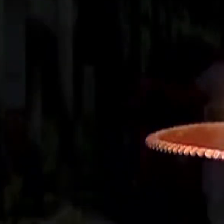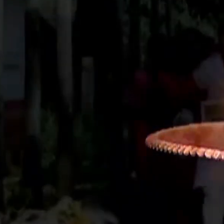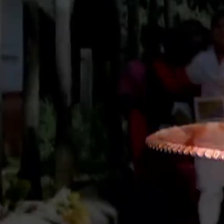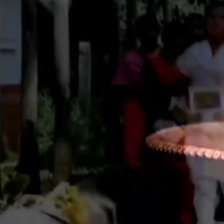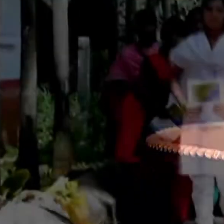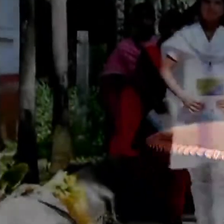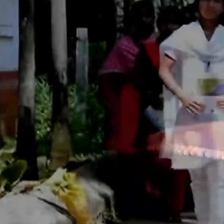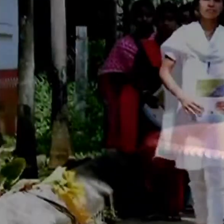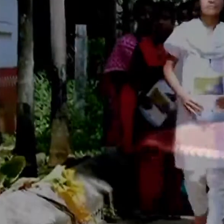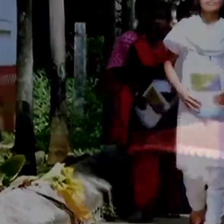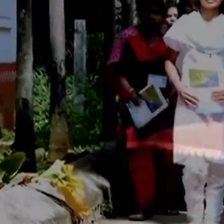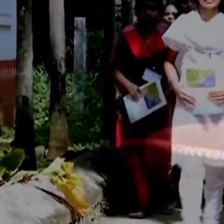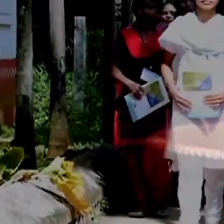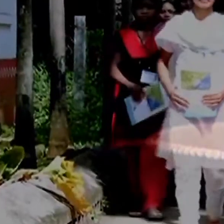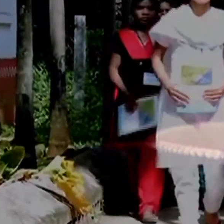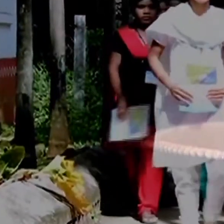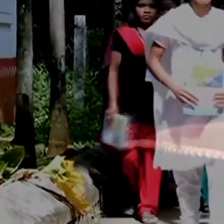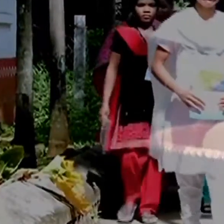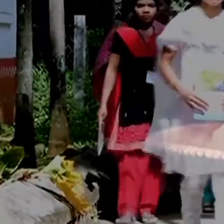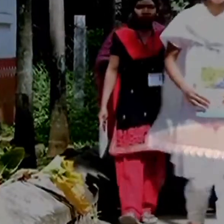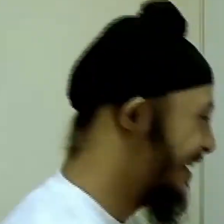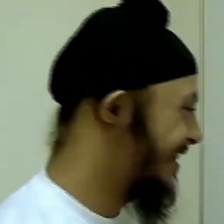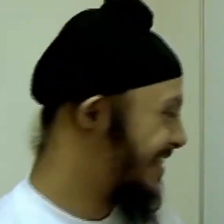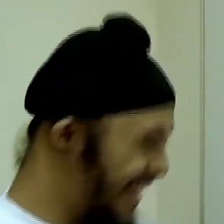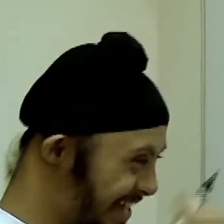करने राहों को आलोकित करने,